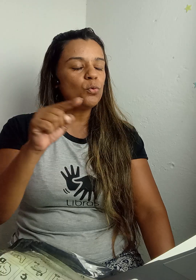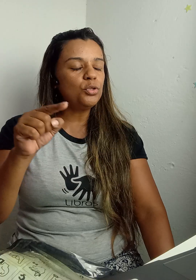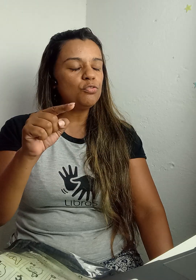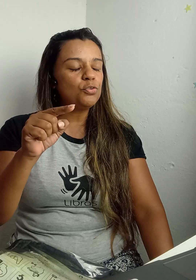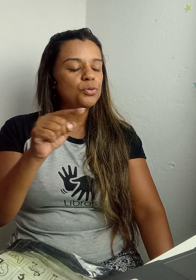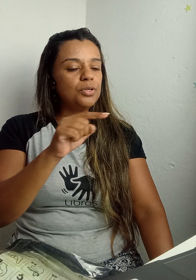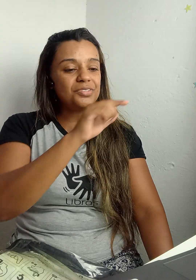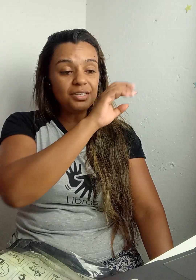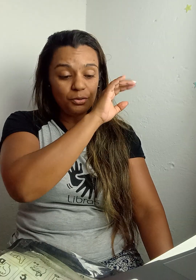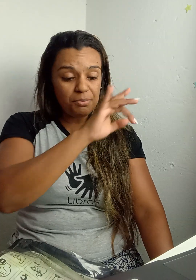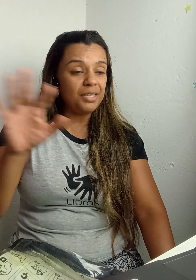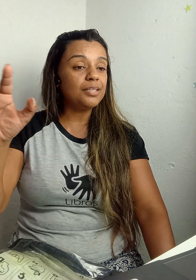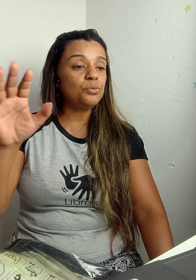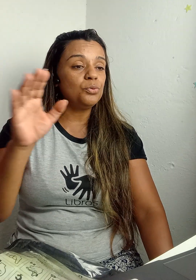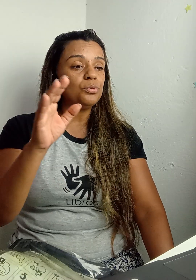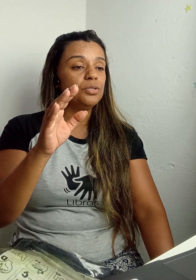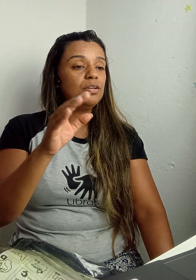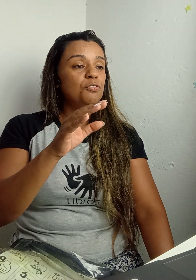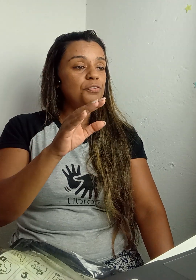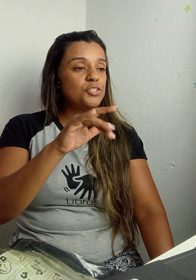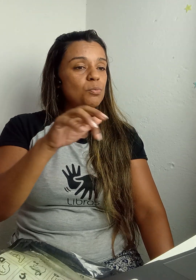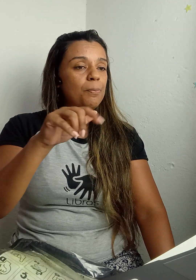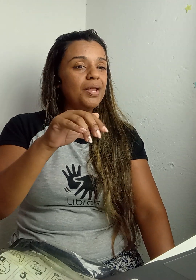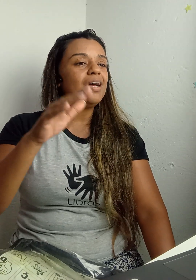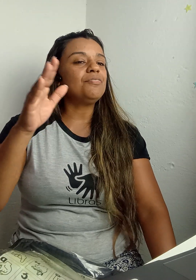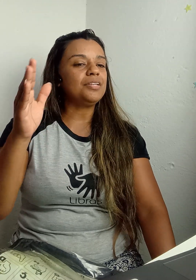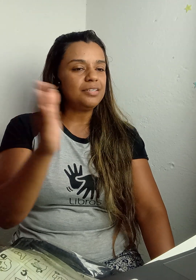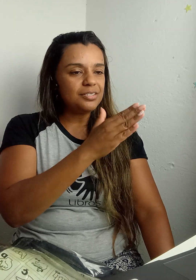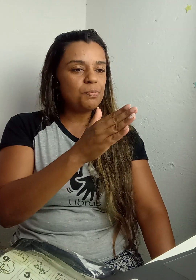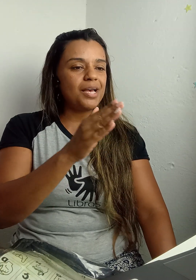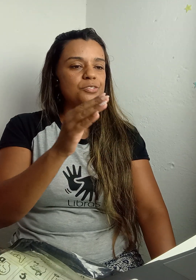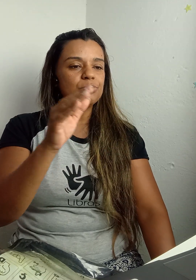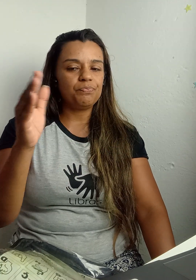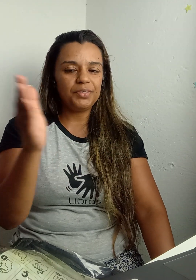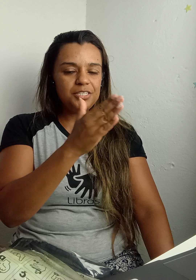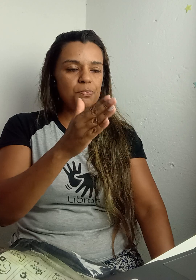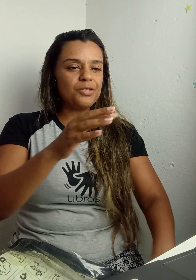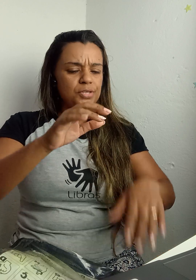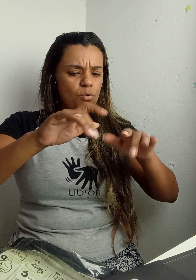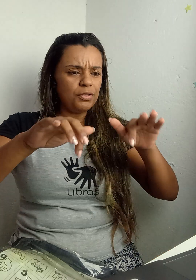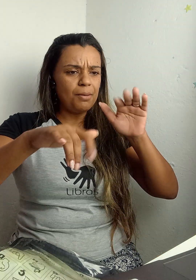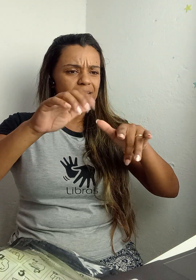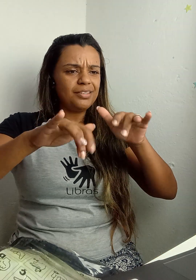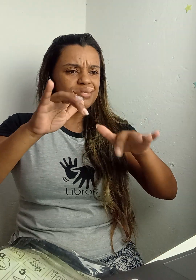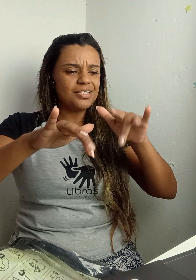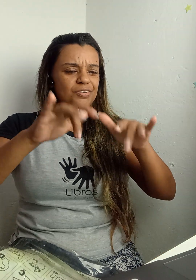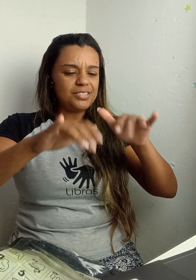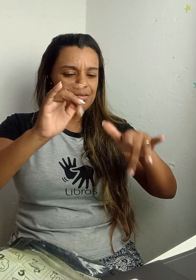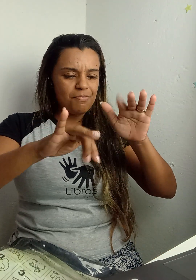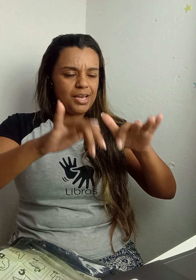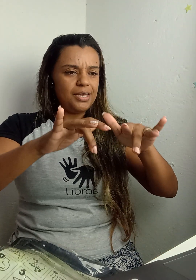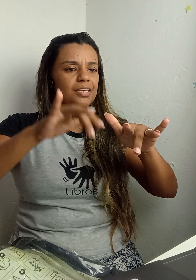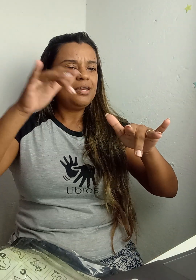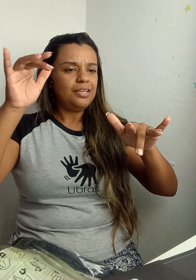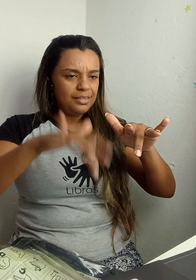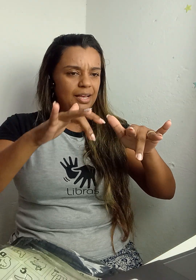quando eu vou, senão emenda tudo. Fez uma palavra? Espaço. Espaço. É igual na máquina de escrever. Você vai dar